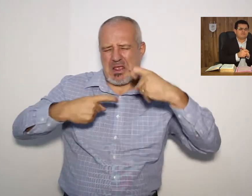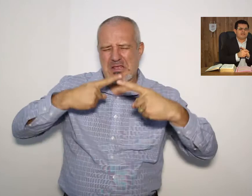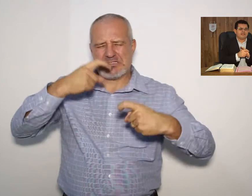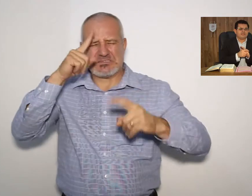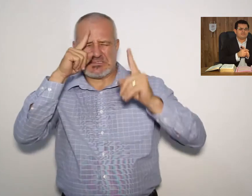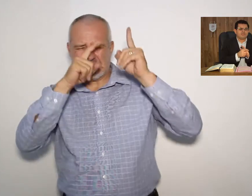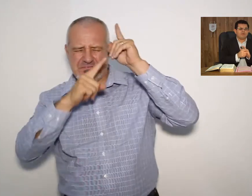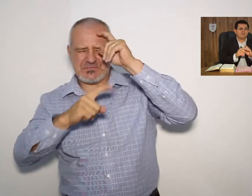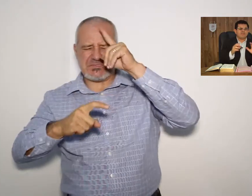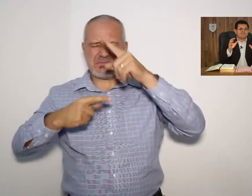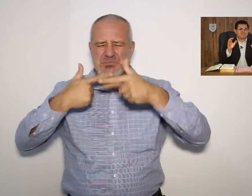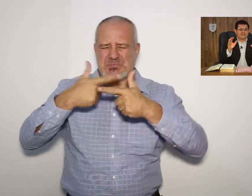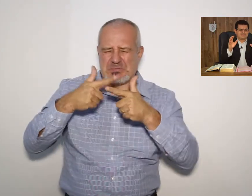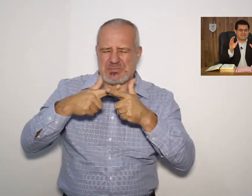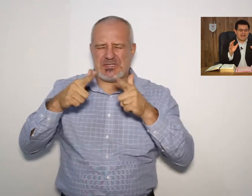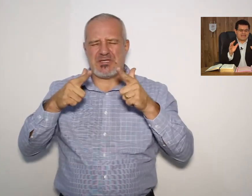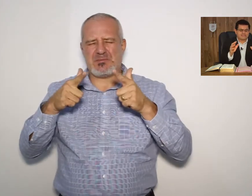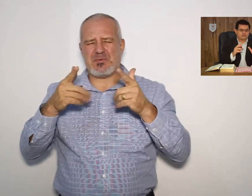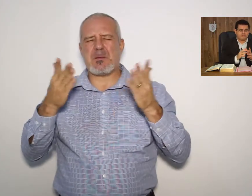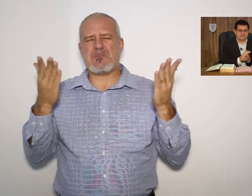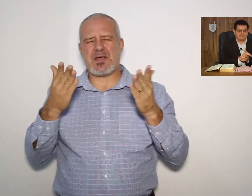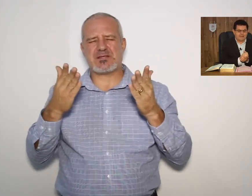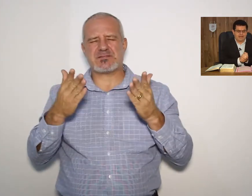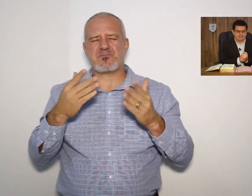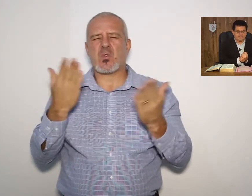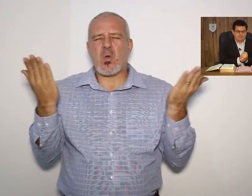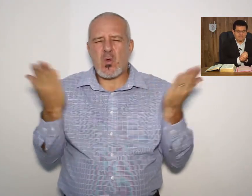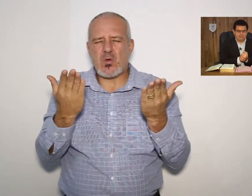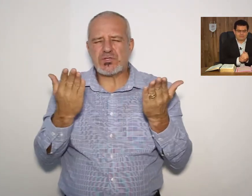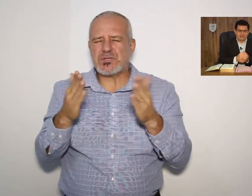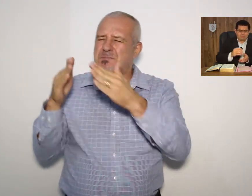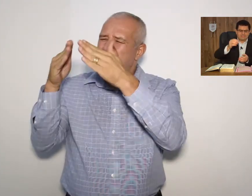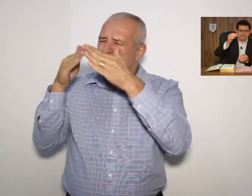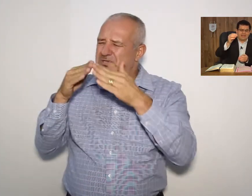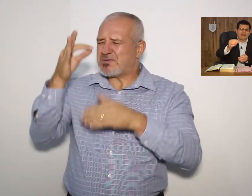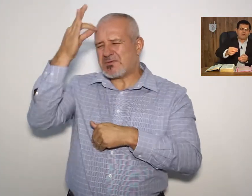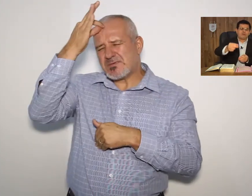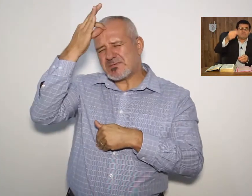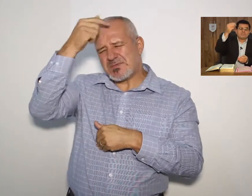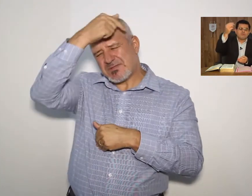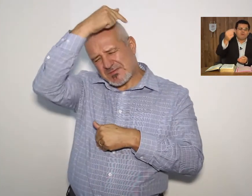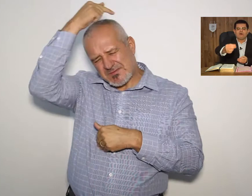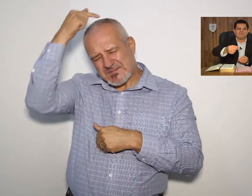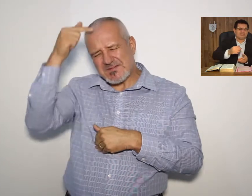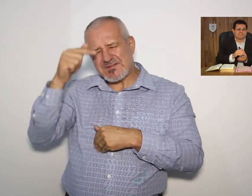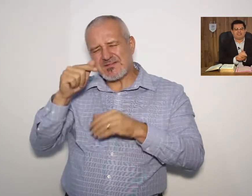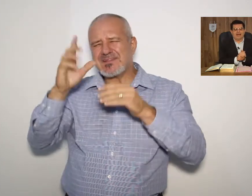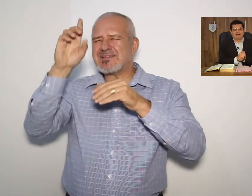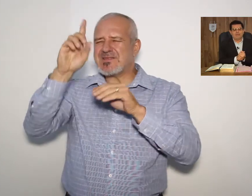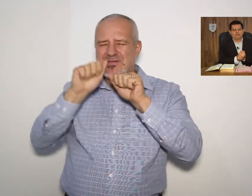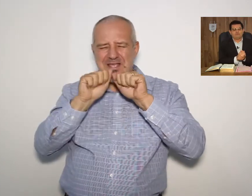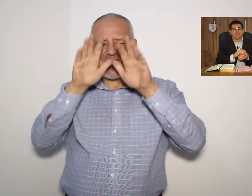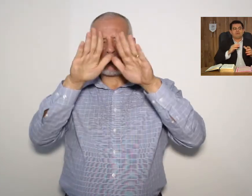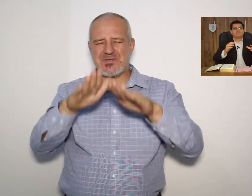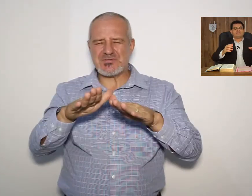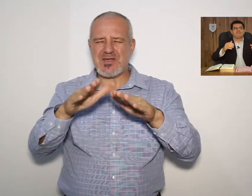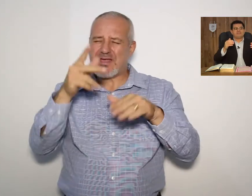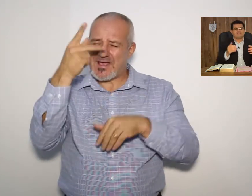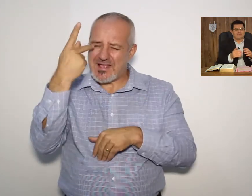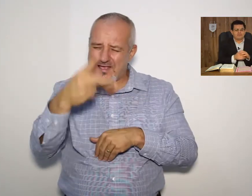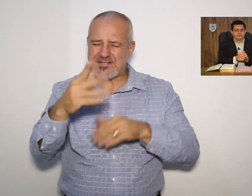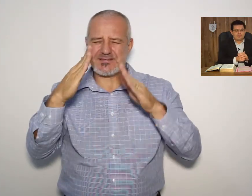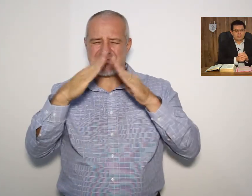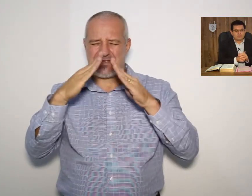e eu gostaria que o Senhor ministrasse graça sobre esta casa. Nós queremos declarar uma unção nova neste lar. O Senhor